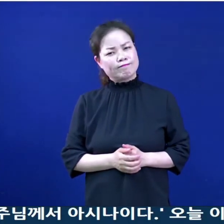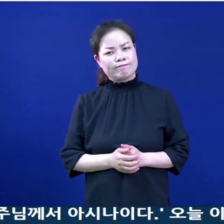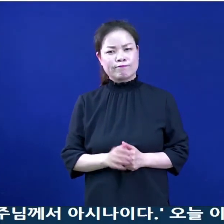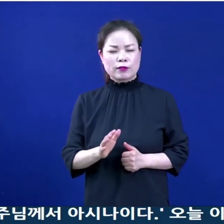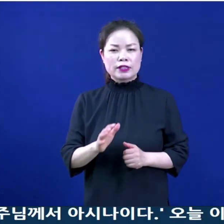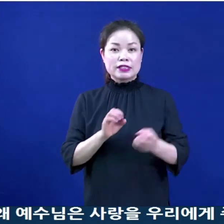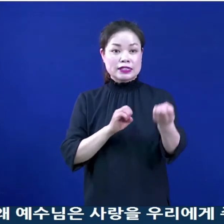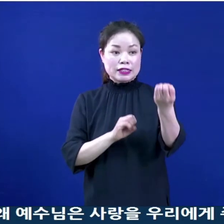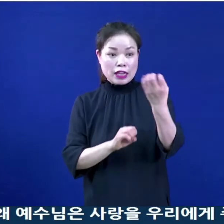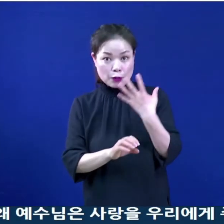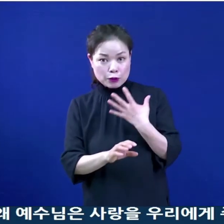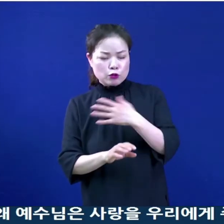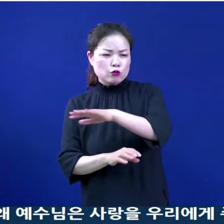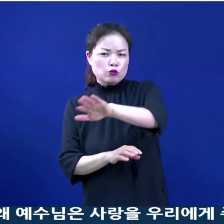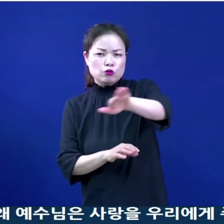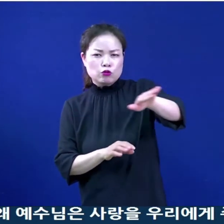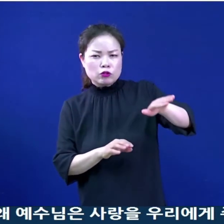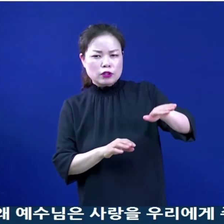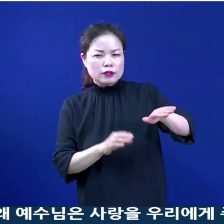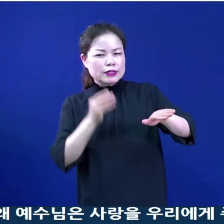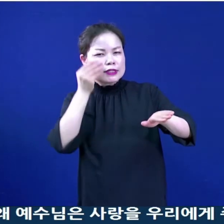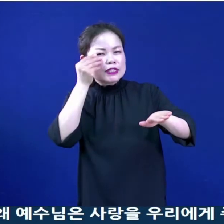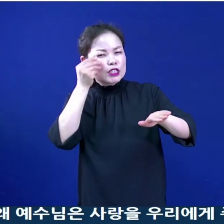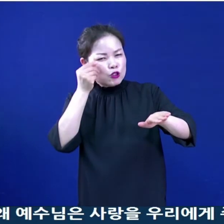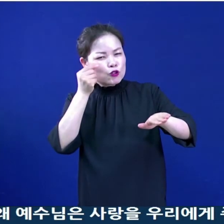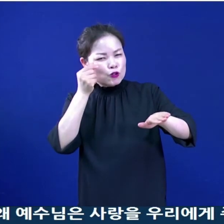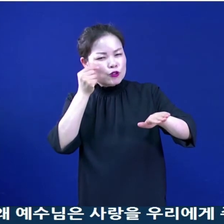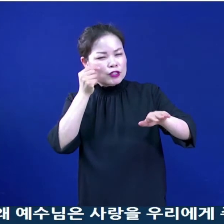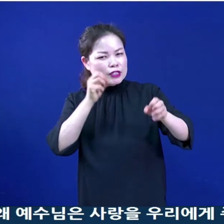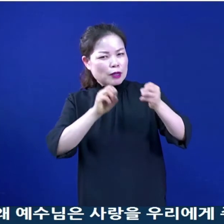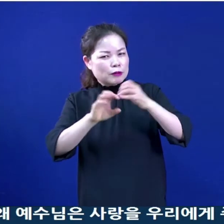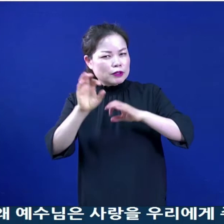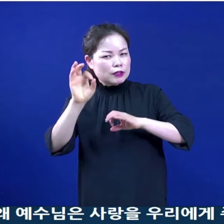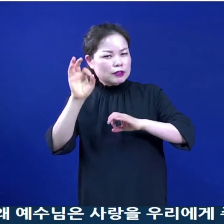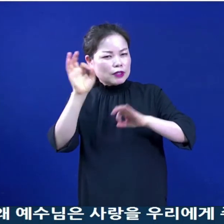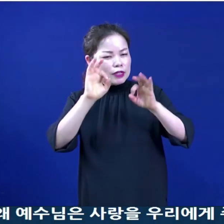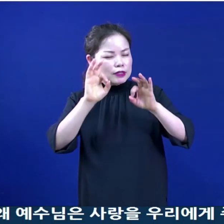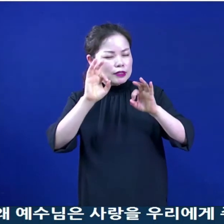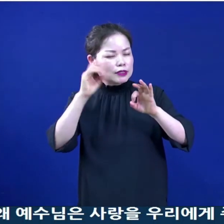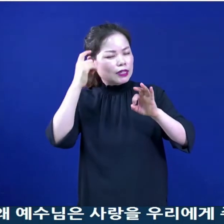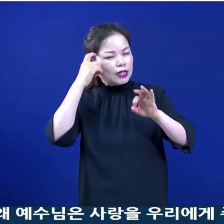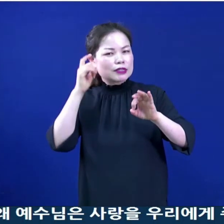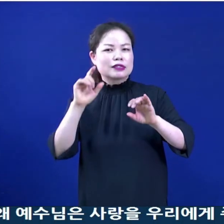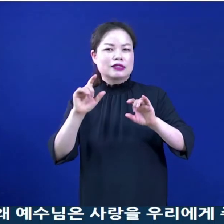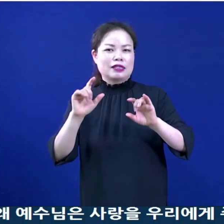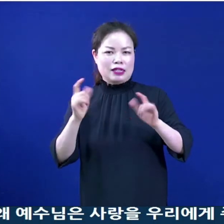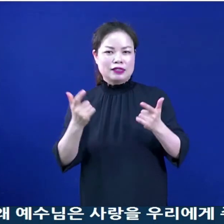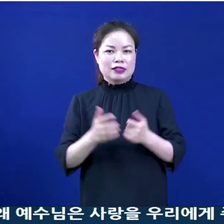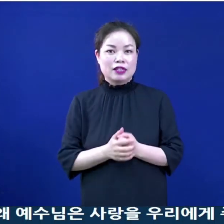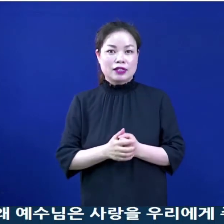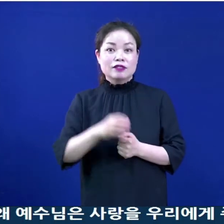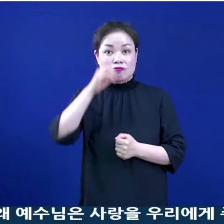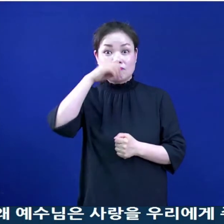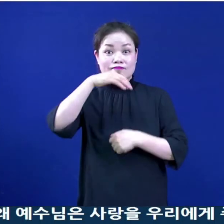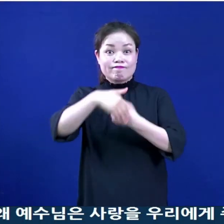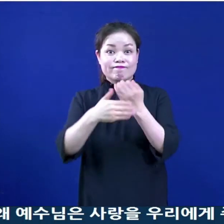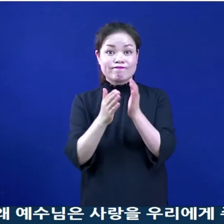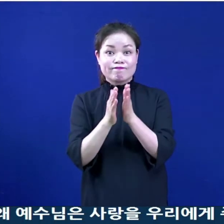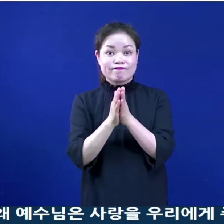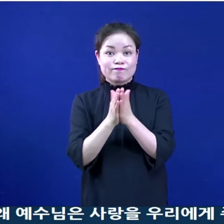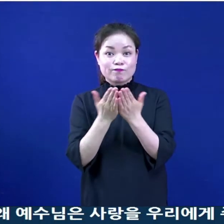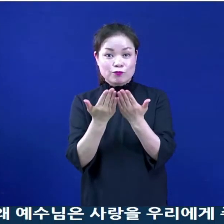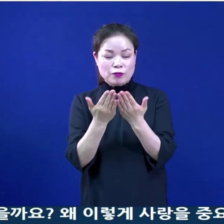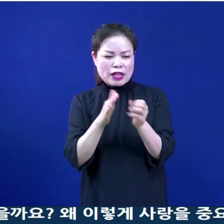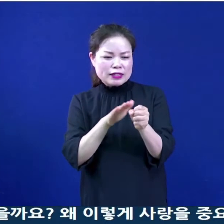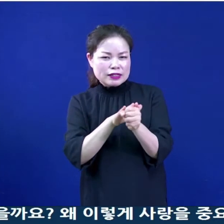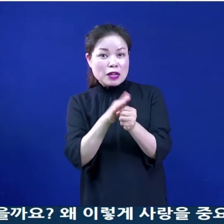어쩌면 이 답은 우리에게 좀 친숙해서 답을 찾아보려고 생각을 안 해본 부분일 수 있습니다. 그저 성경